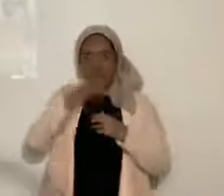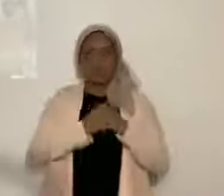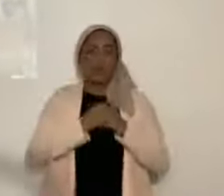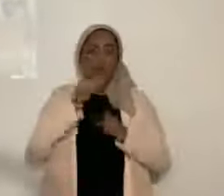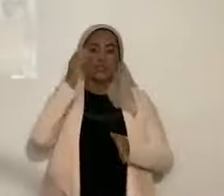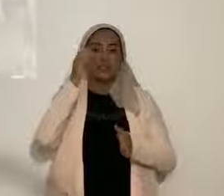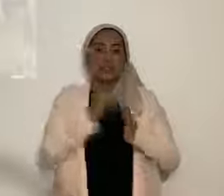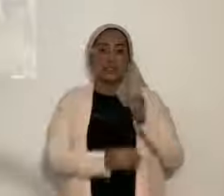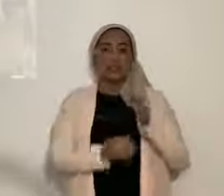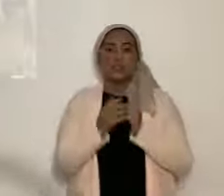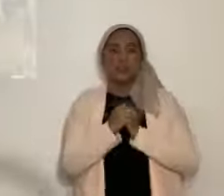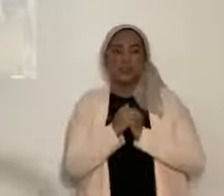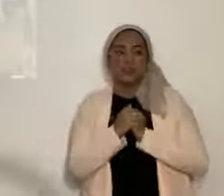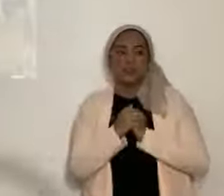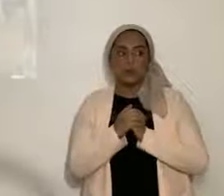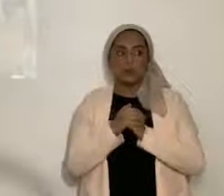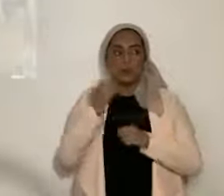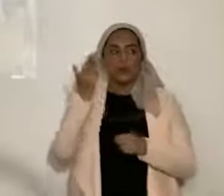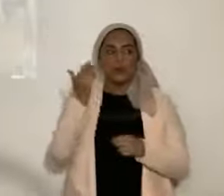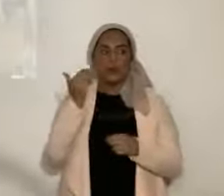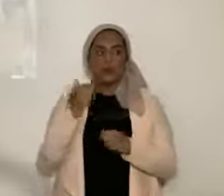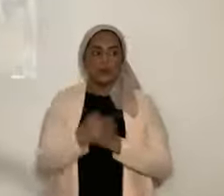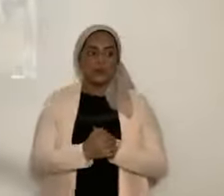capítulo 15